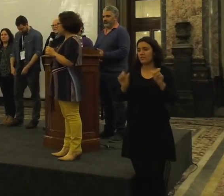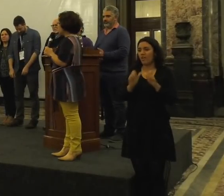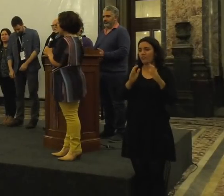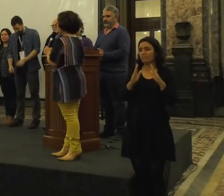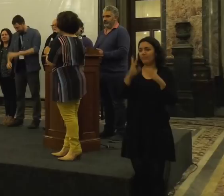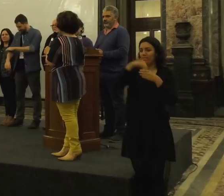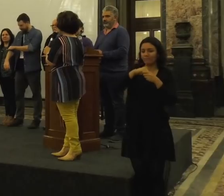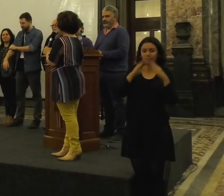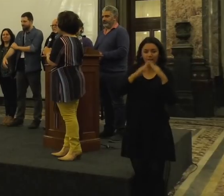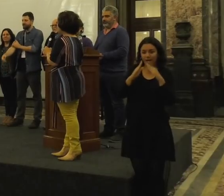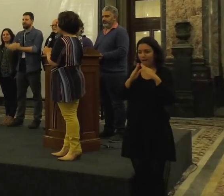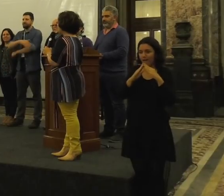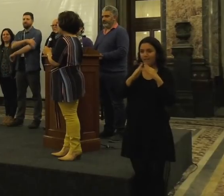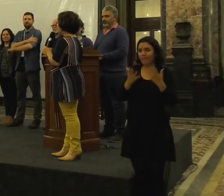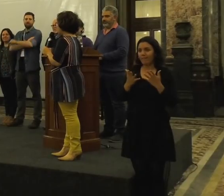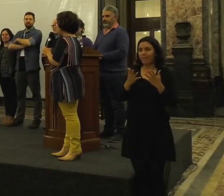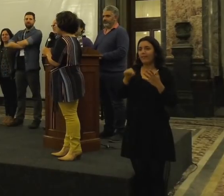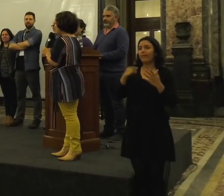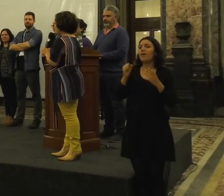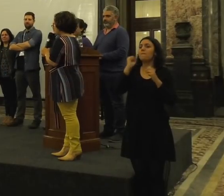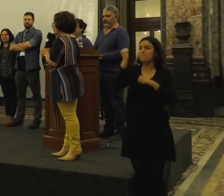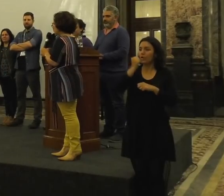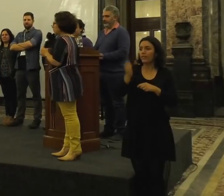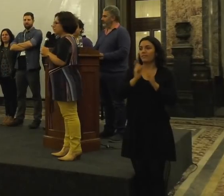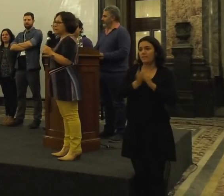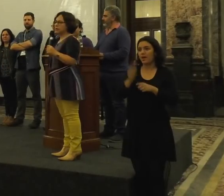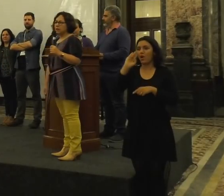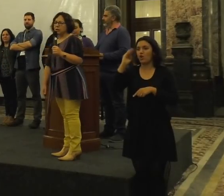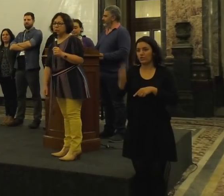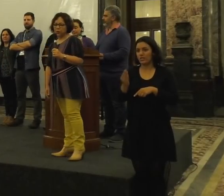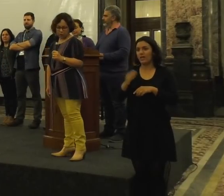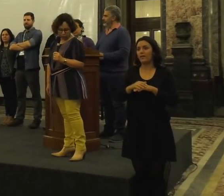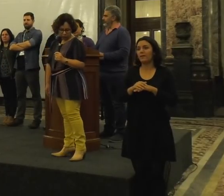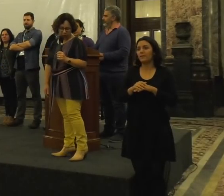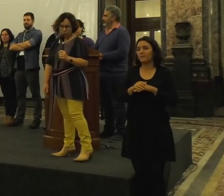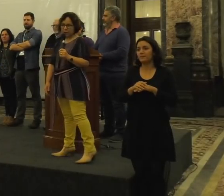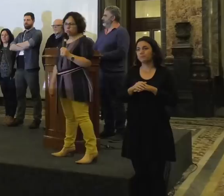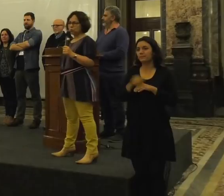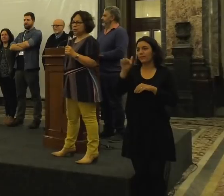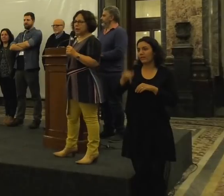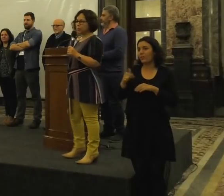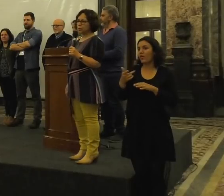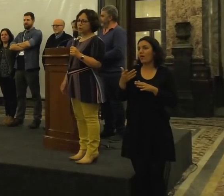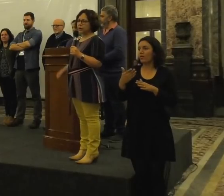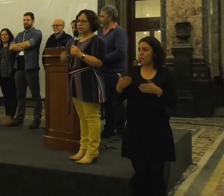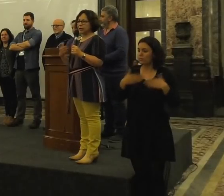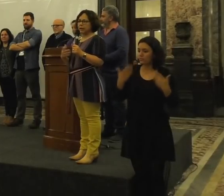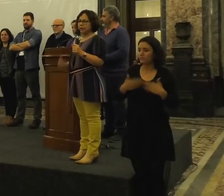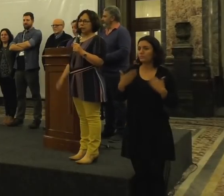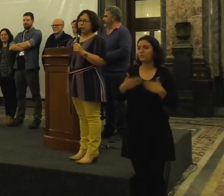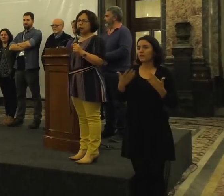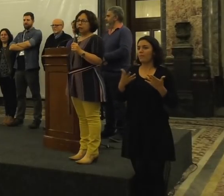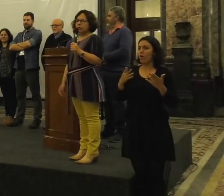me parece sumamente importante reconocer esto, que bueno, que fue como el entusiasmo,